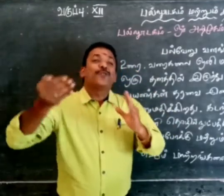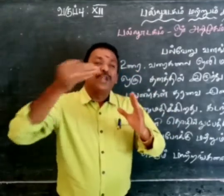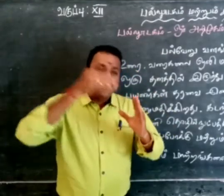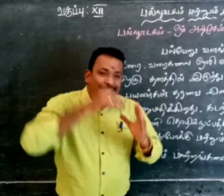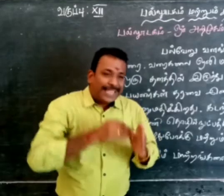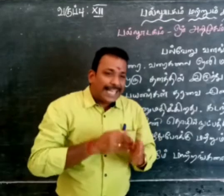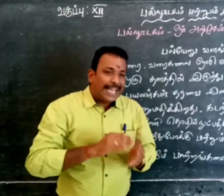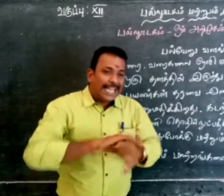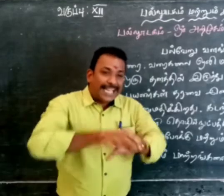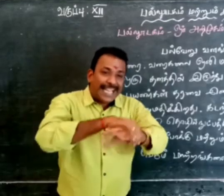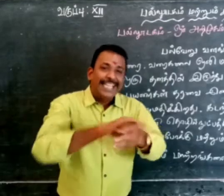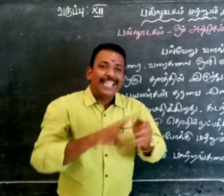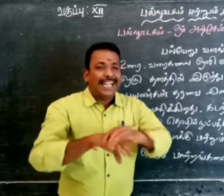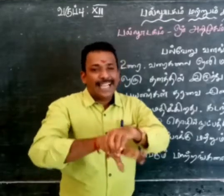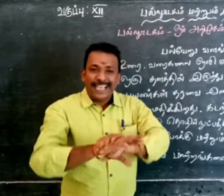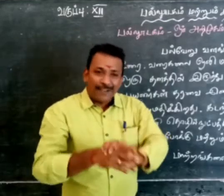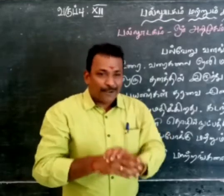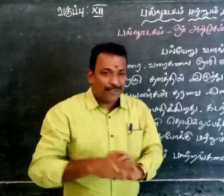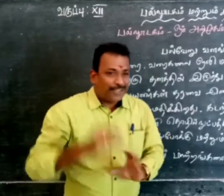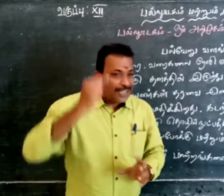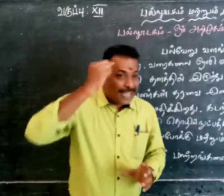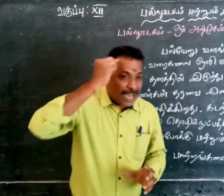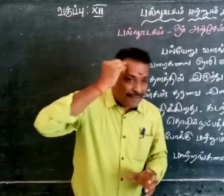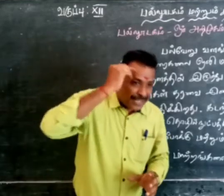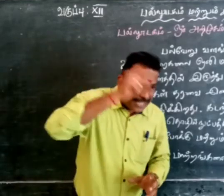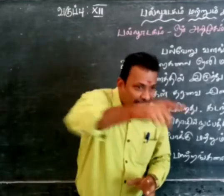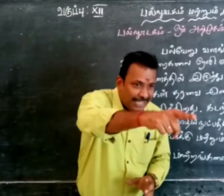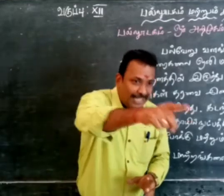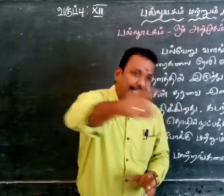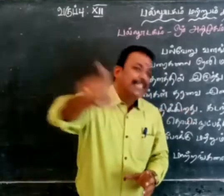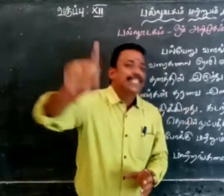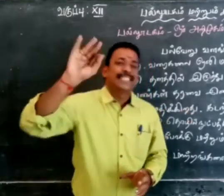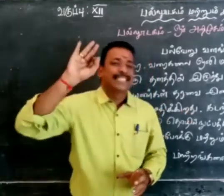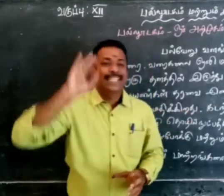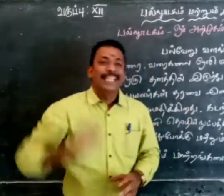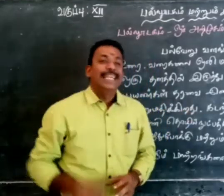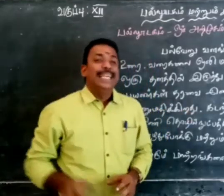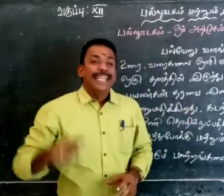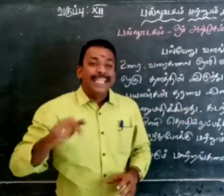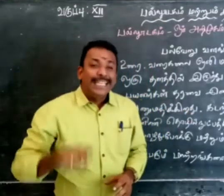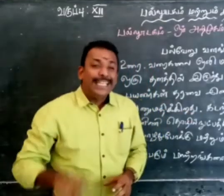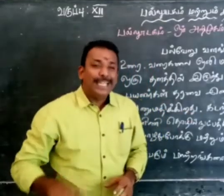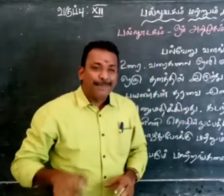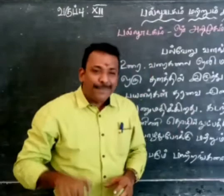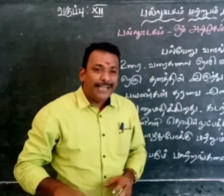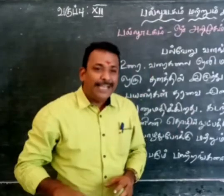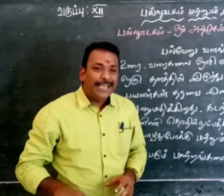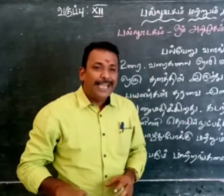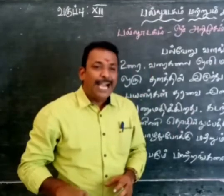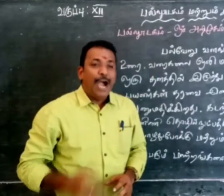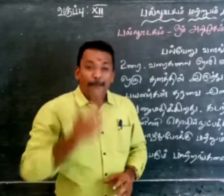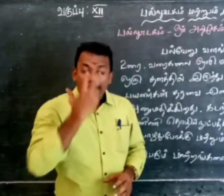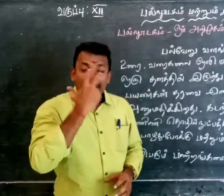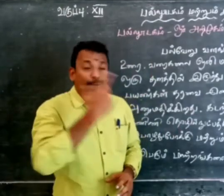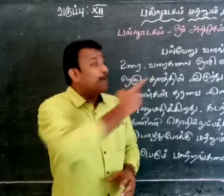வீட்டுக்குள்ளே வந்தீங்கன்னா கை நல்லா கழுவணும். நாம் இருக்கா? சரி, இன்றைக்கி நம்ம பார்க்க போகிற